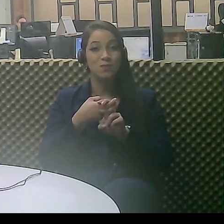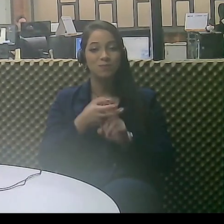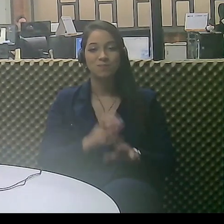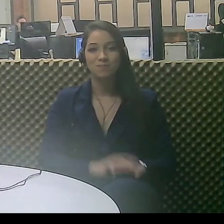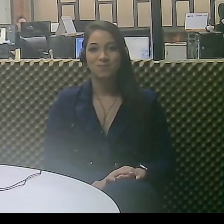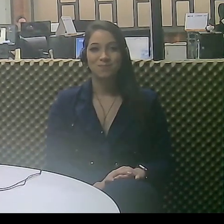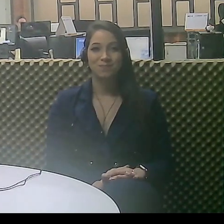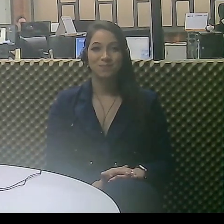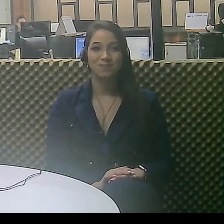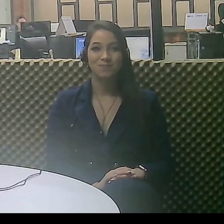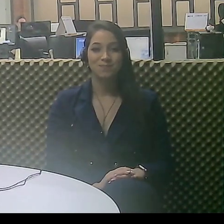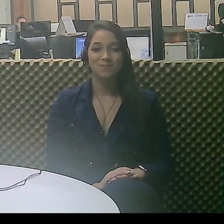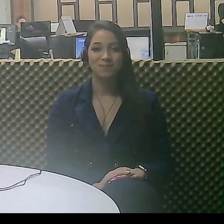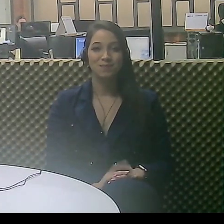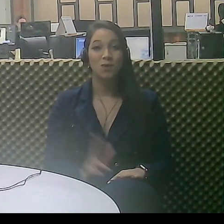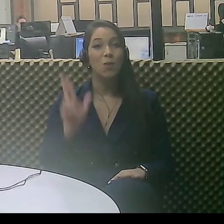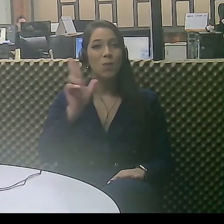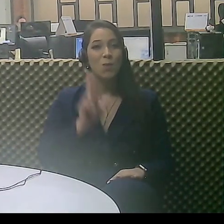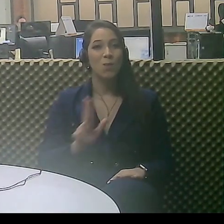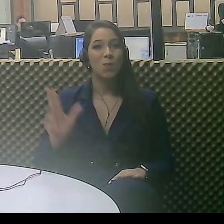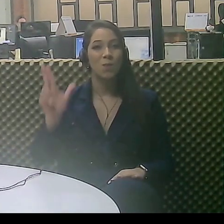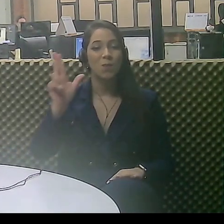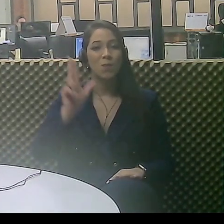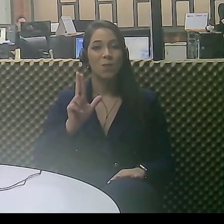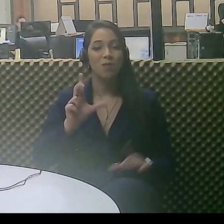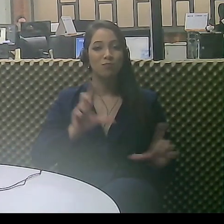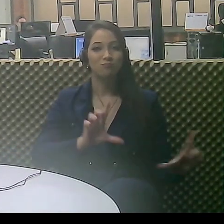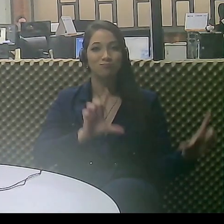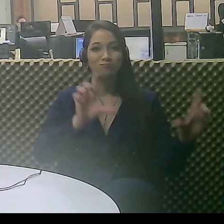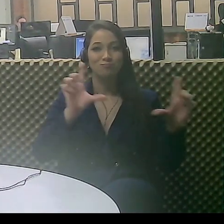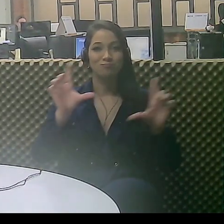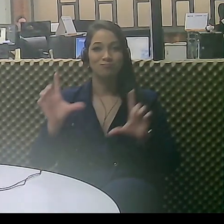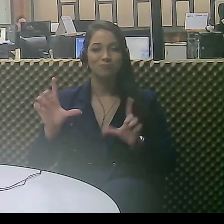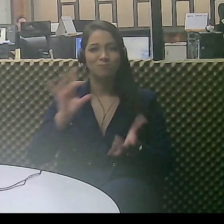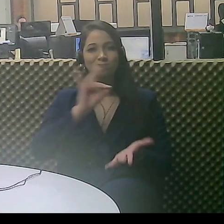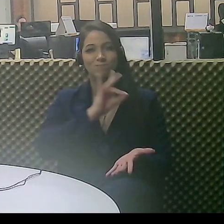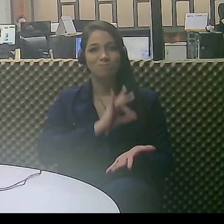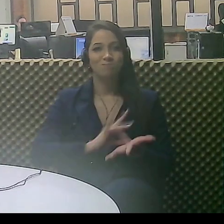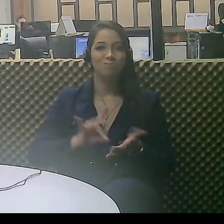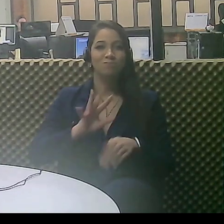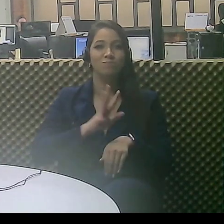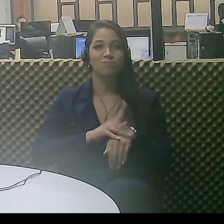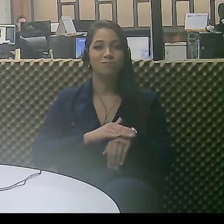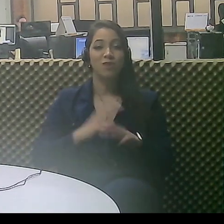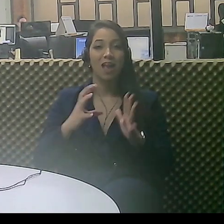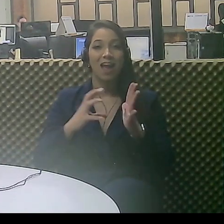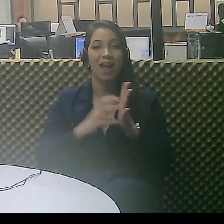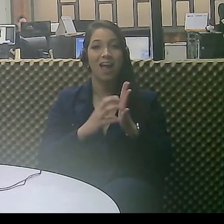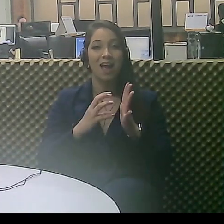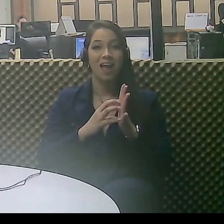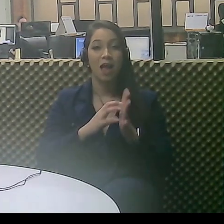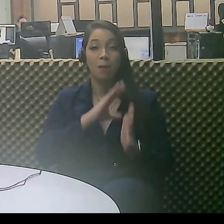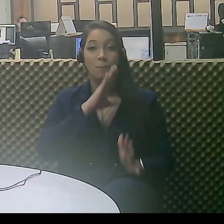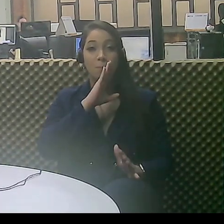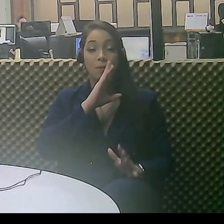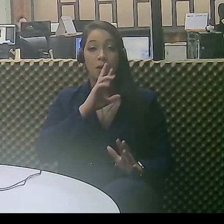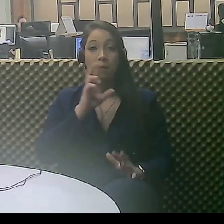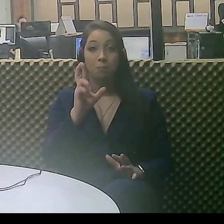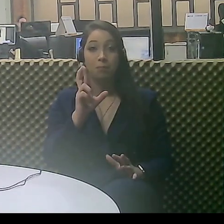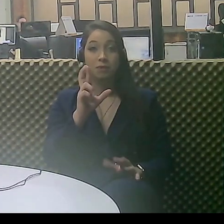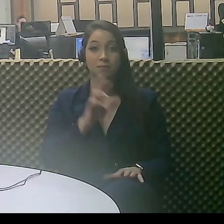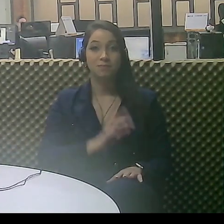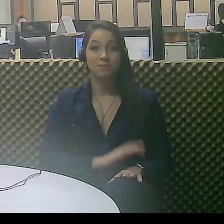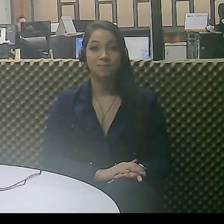SUS Uberlândia recebe certificado de eliminação da transmissão de HIV de mãe para